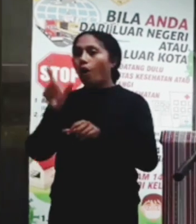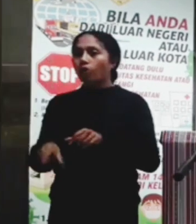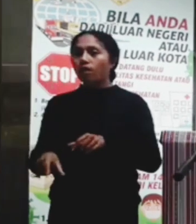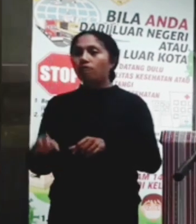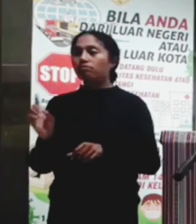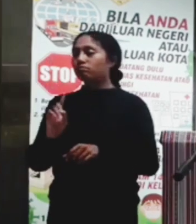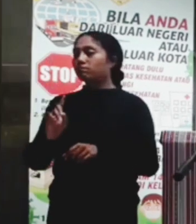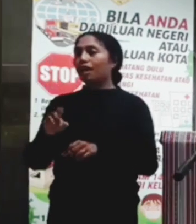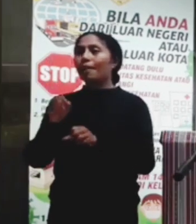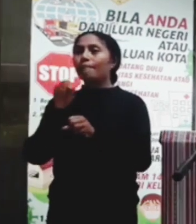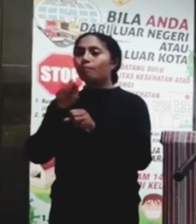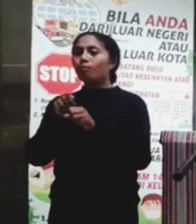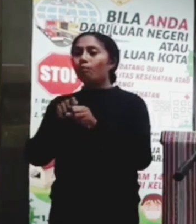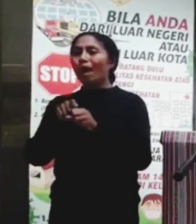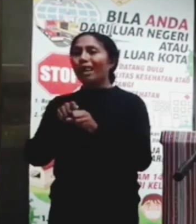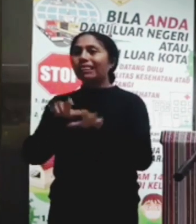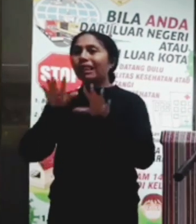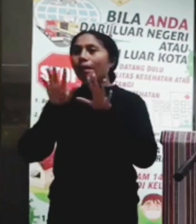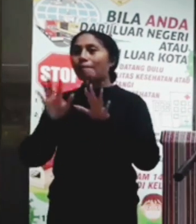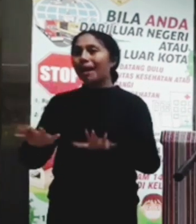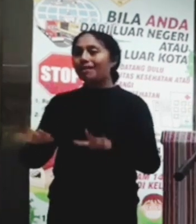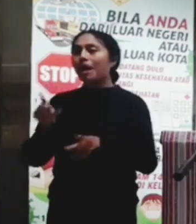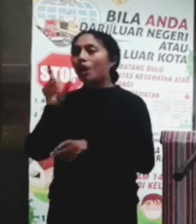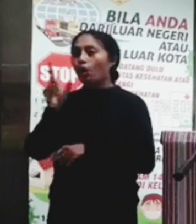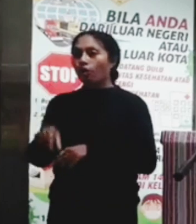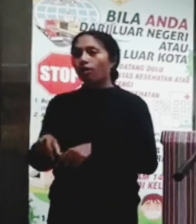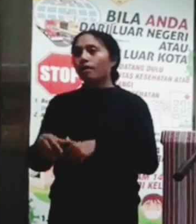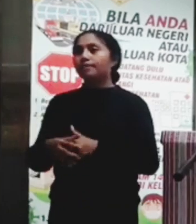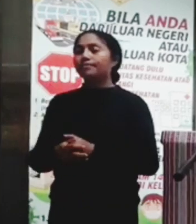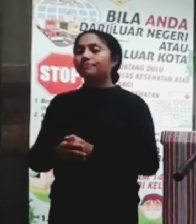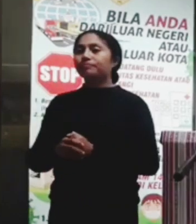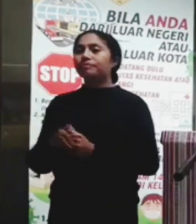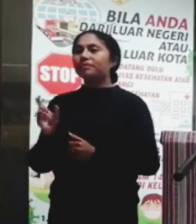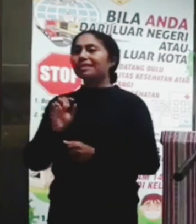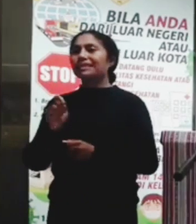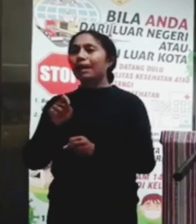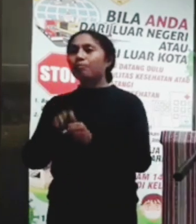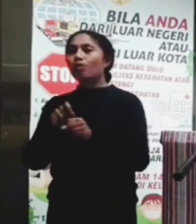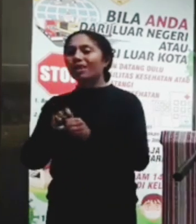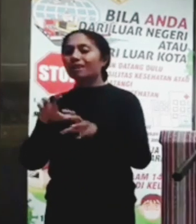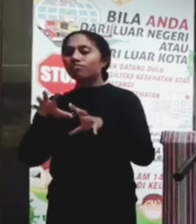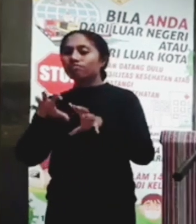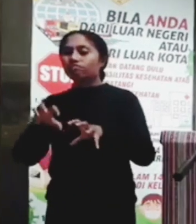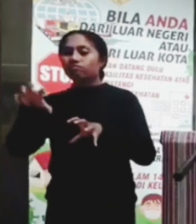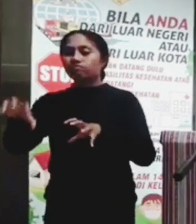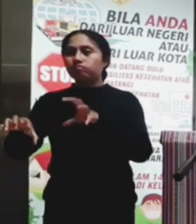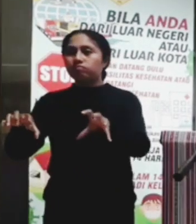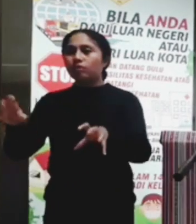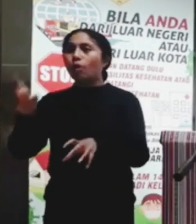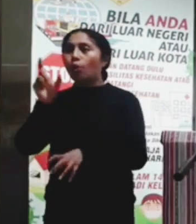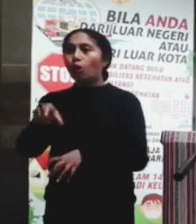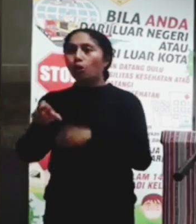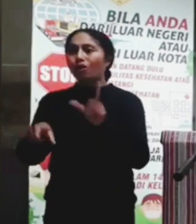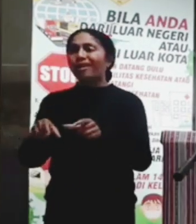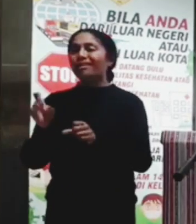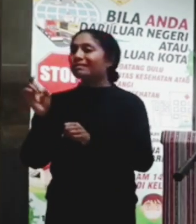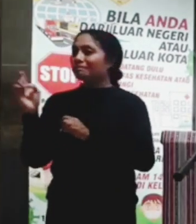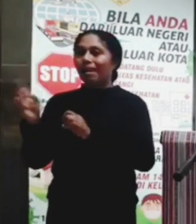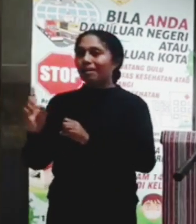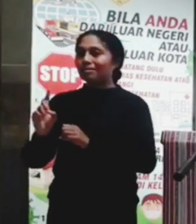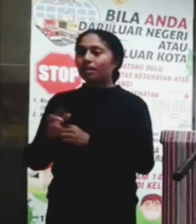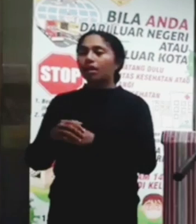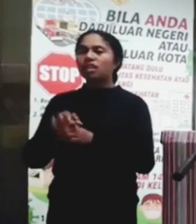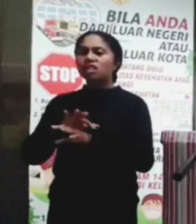atau meledak menciptakan ke rumah tidak menciptakan perkumpulan-perkumpulan orang dimanapun